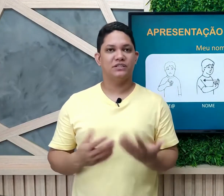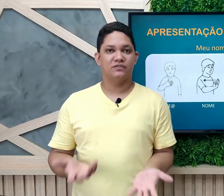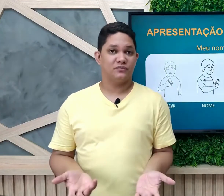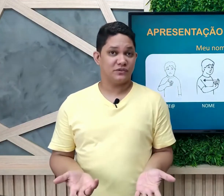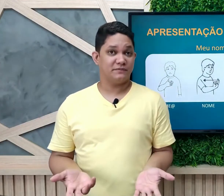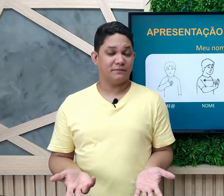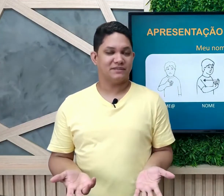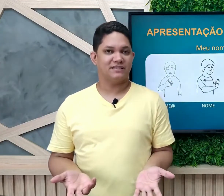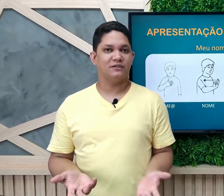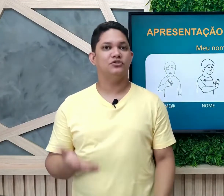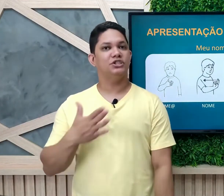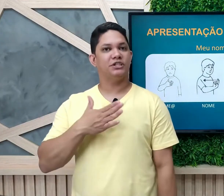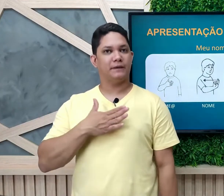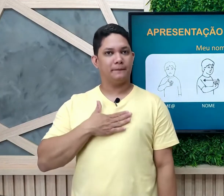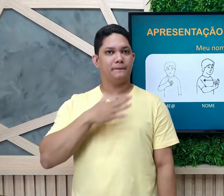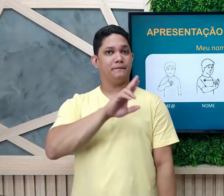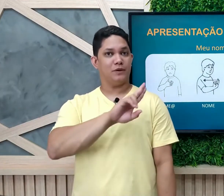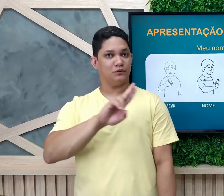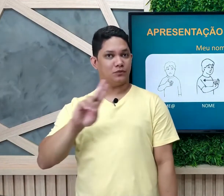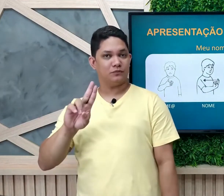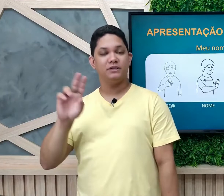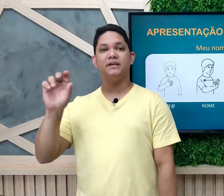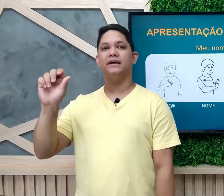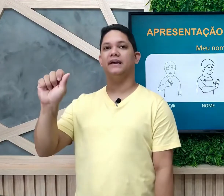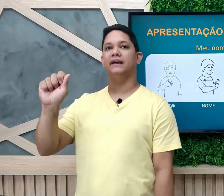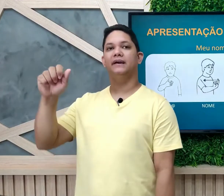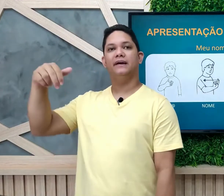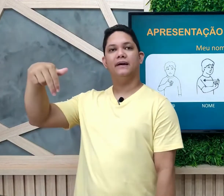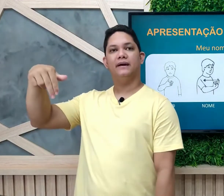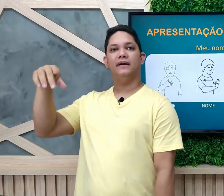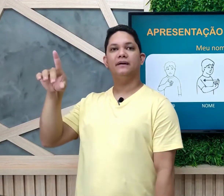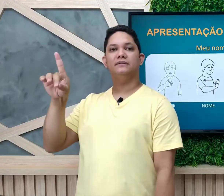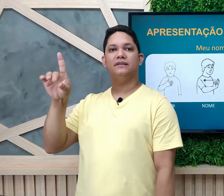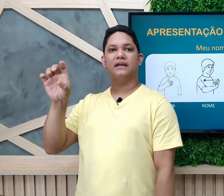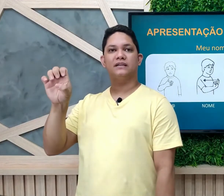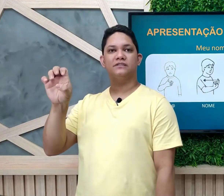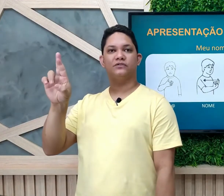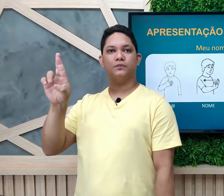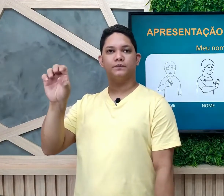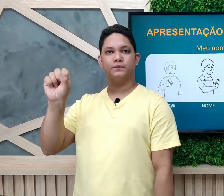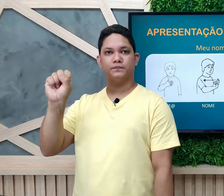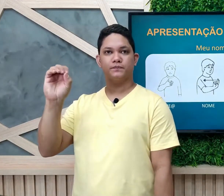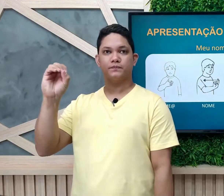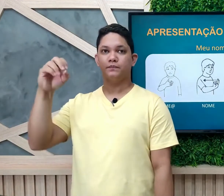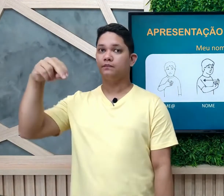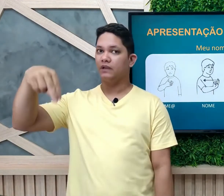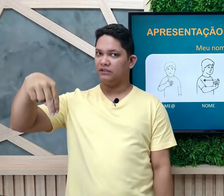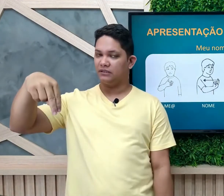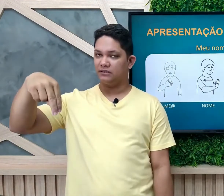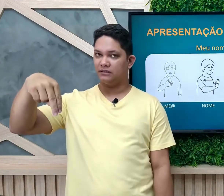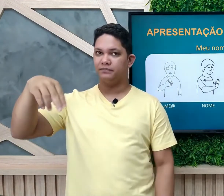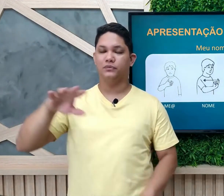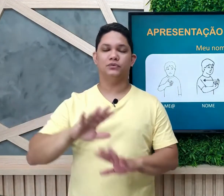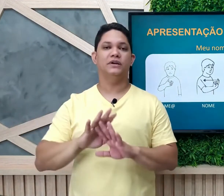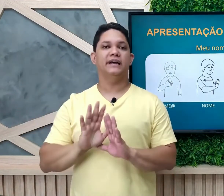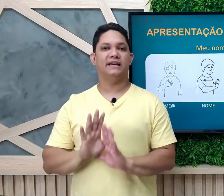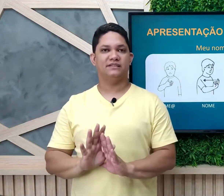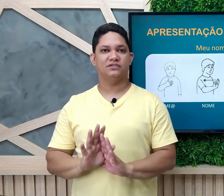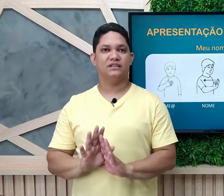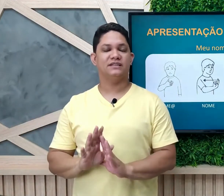Anderson, fosse me apresentar, eu diria, meu nome é Anderson. Pronto, essa é a